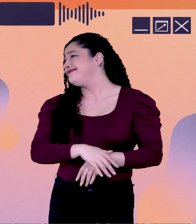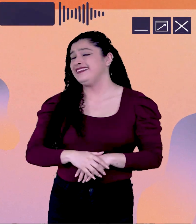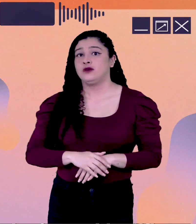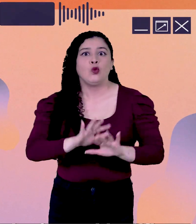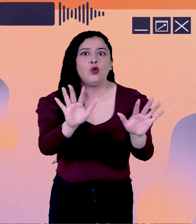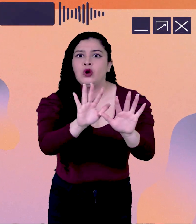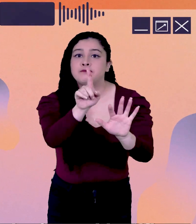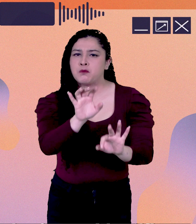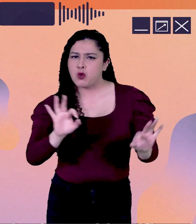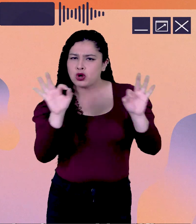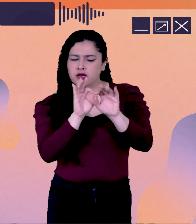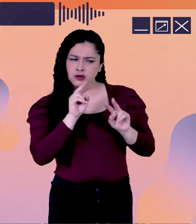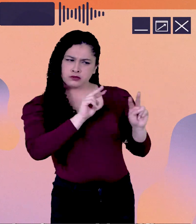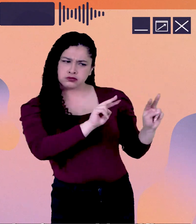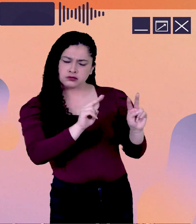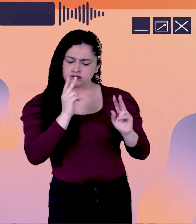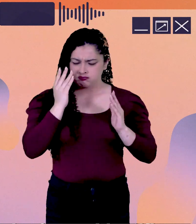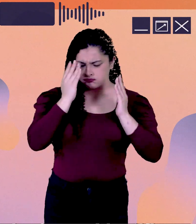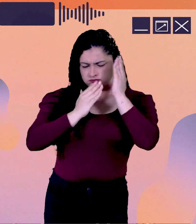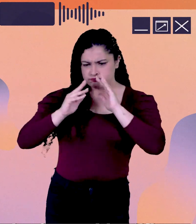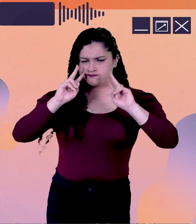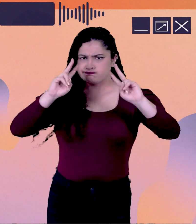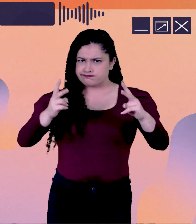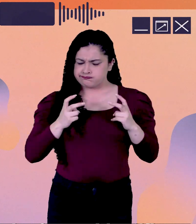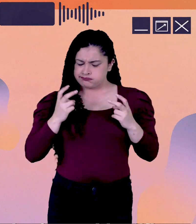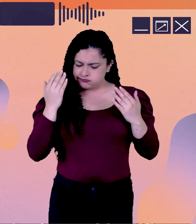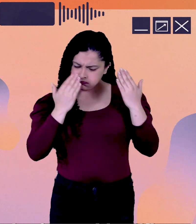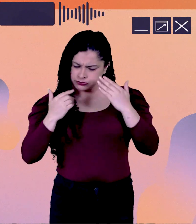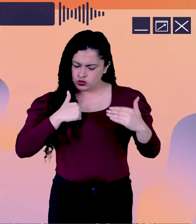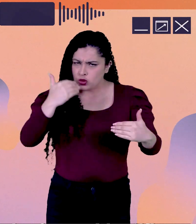Deberíamos identificar cuando estamos siendo violentadas o violentados.